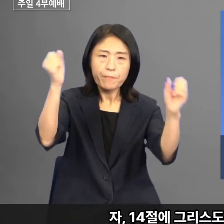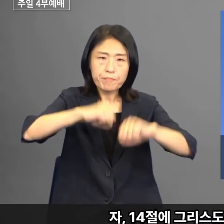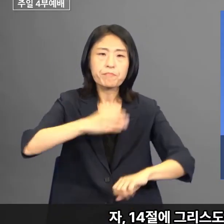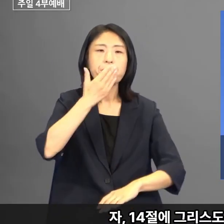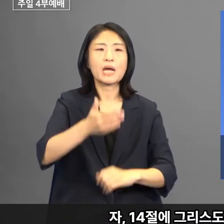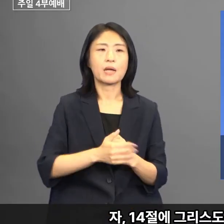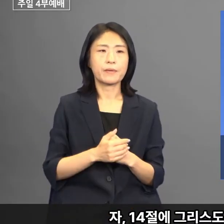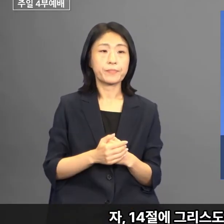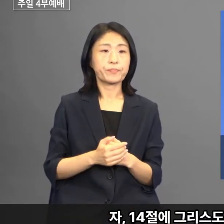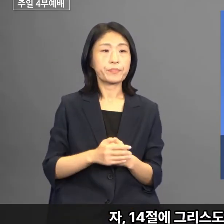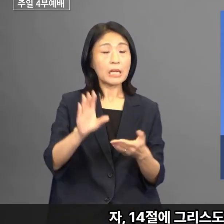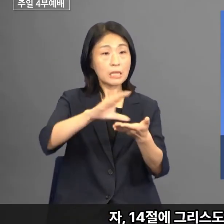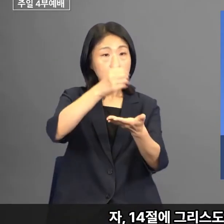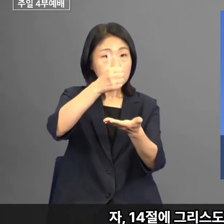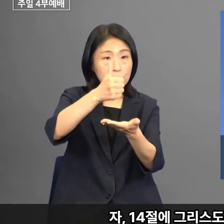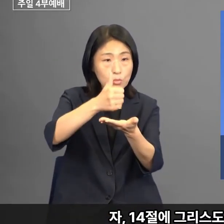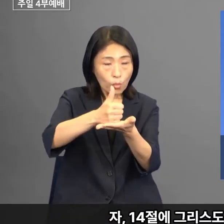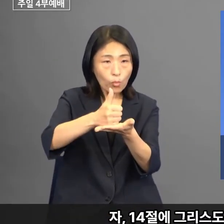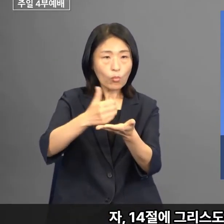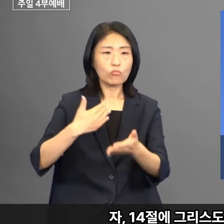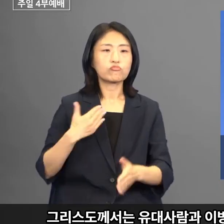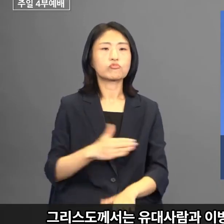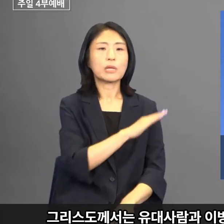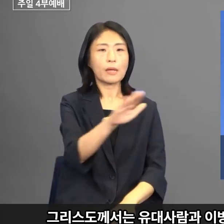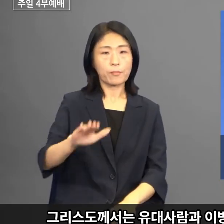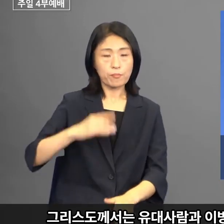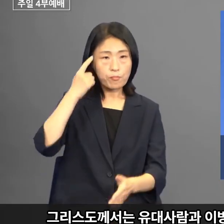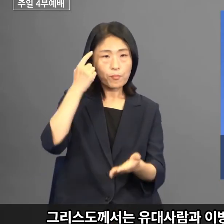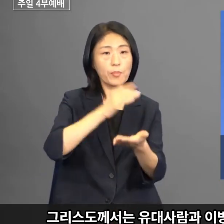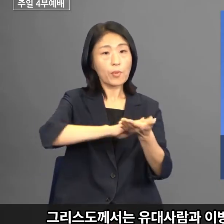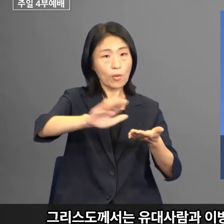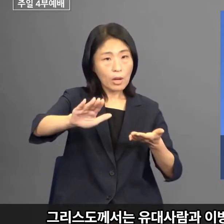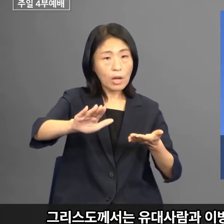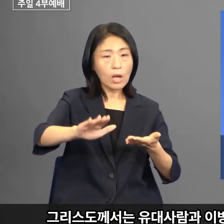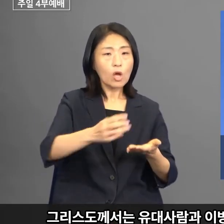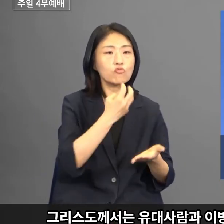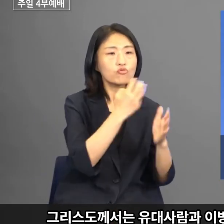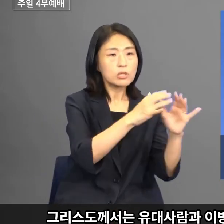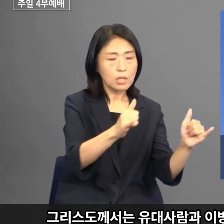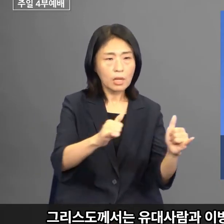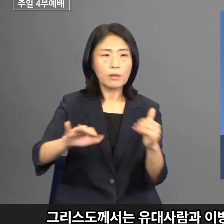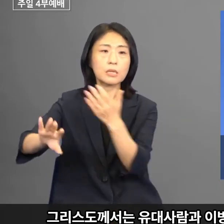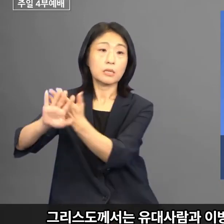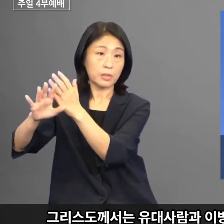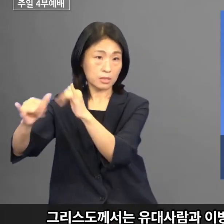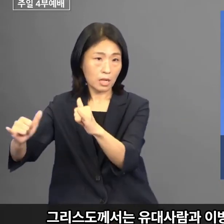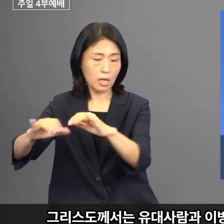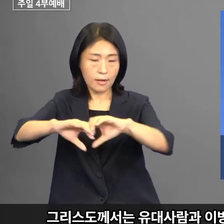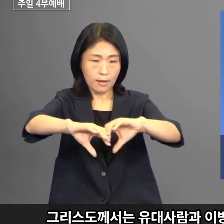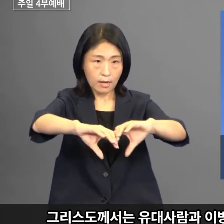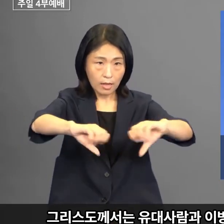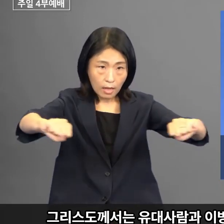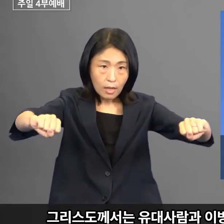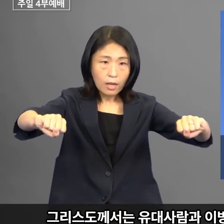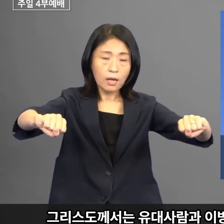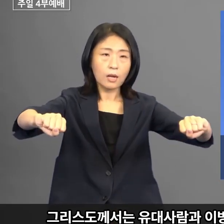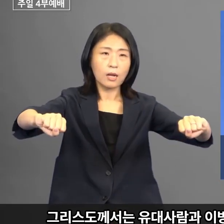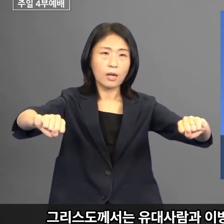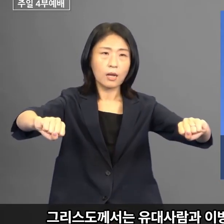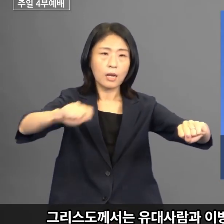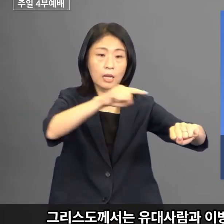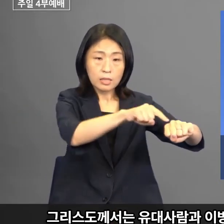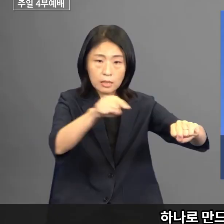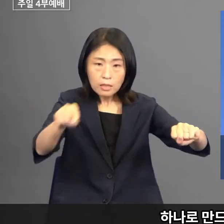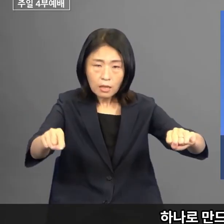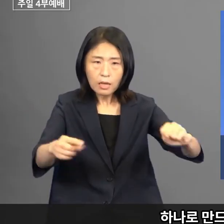14절에 그리스도는 우리의 평화이십니다. 그리스도께서는 유대 사람과 이방 사람이 양쪽으로 갈라져 있는